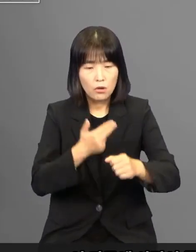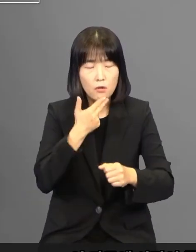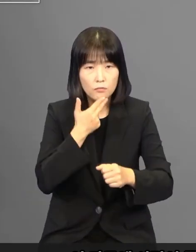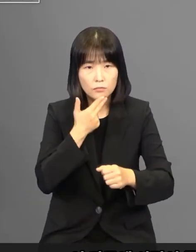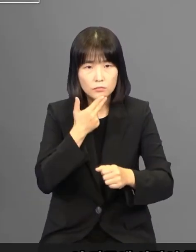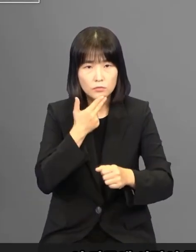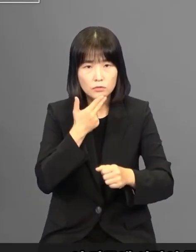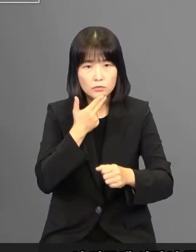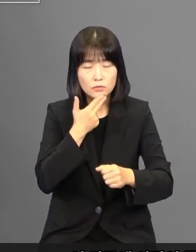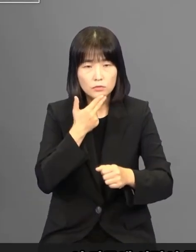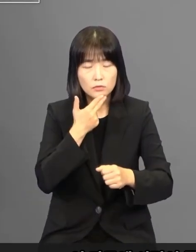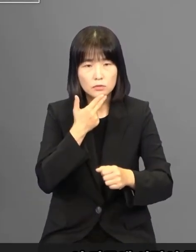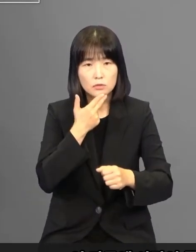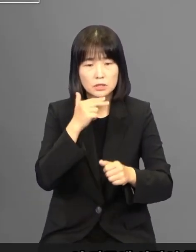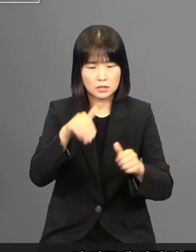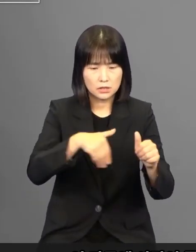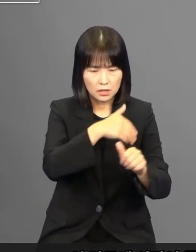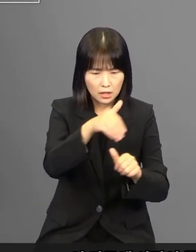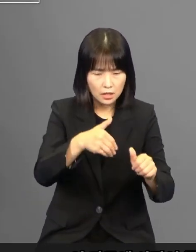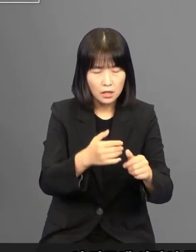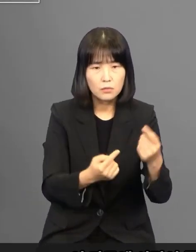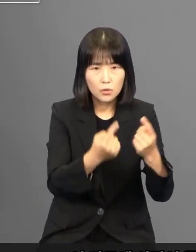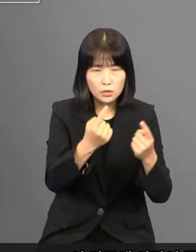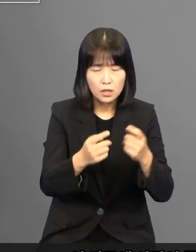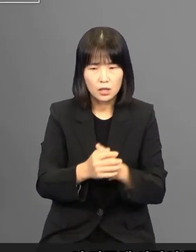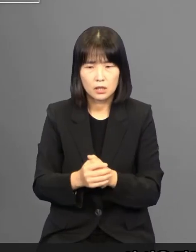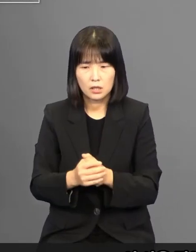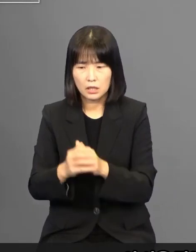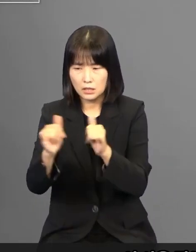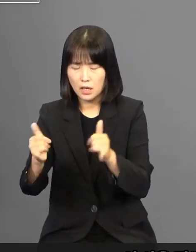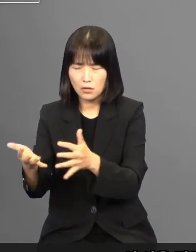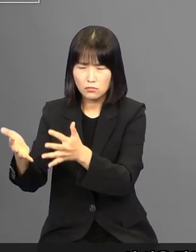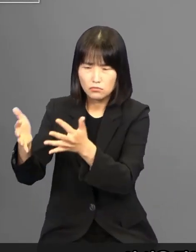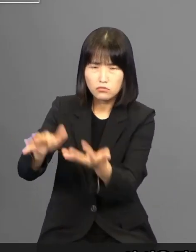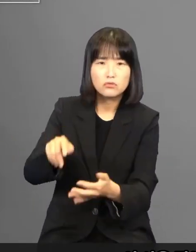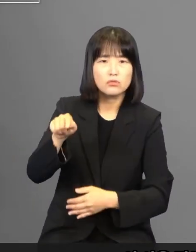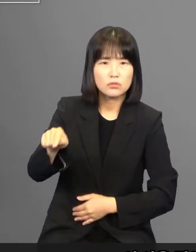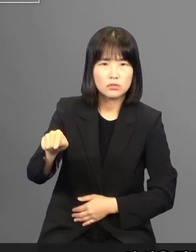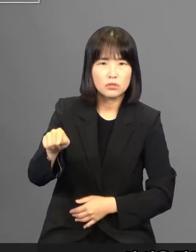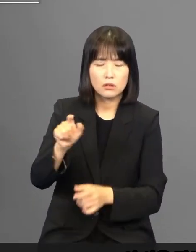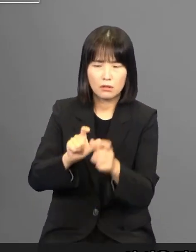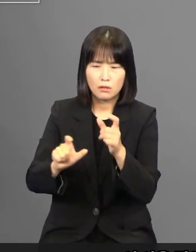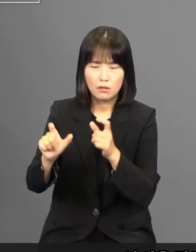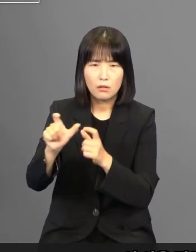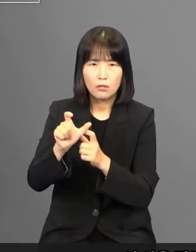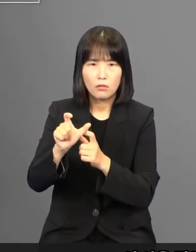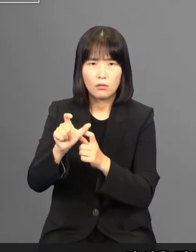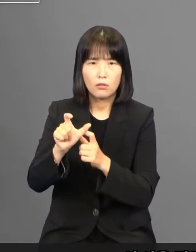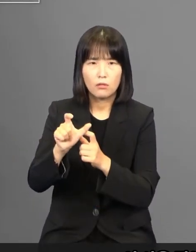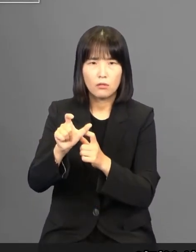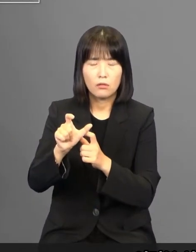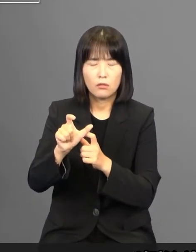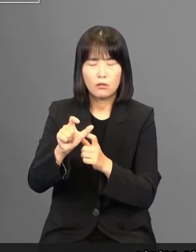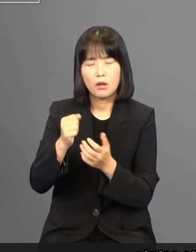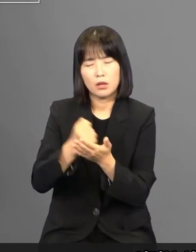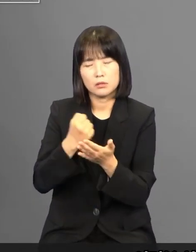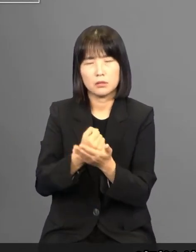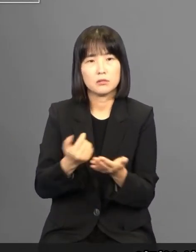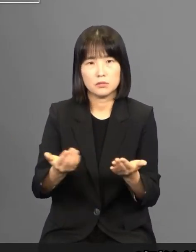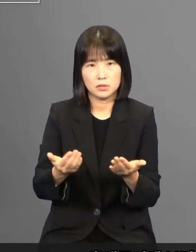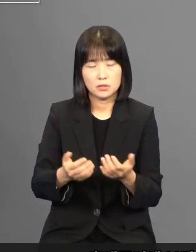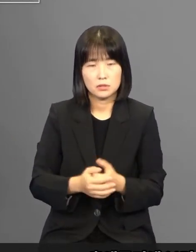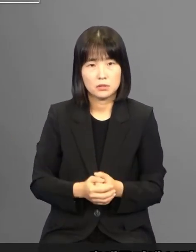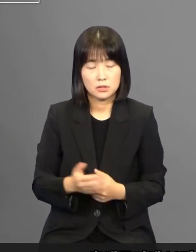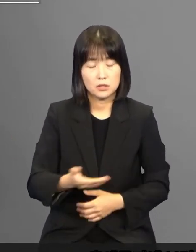가문에 사람이 죽어나가는 인간 흉년의 비극이 이 사울 집안에 벌어지게 된 거죠. 여러분, 십계명을